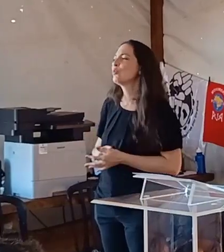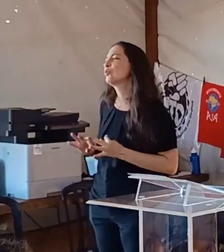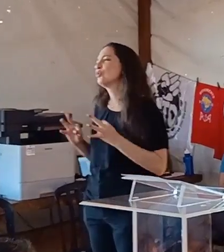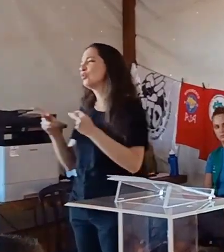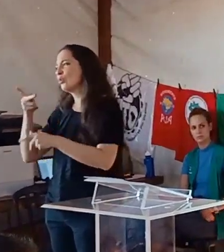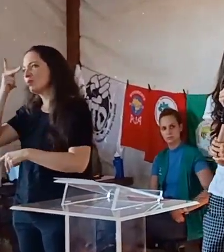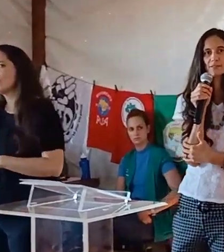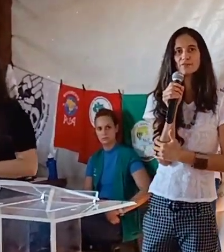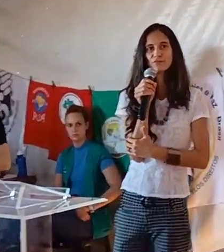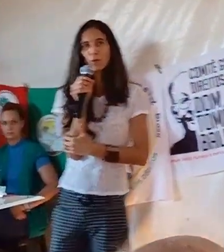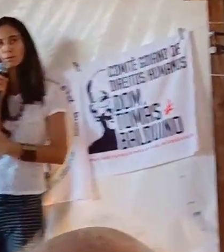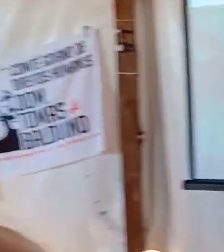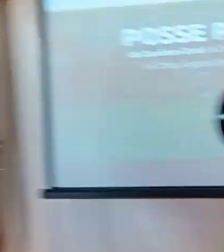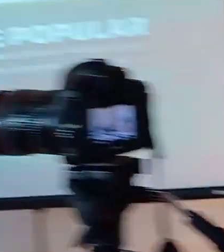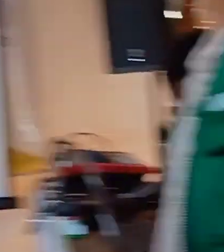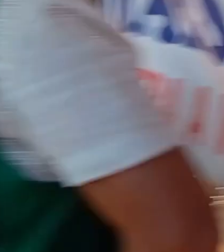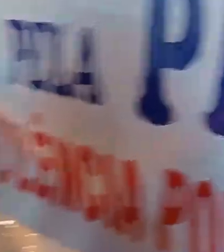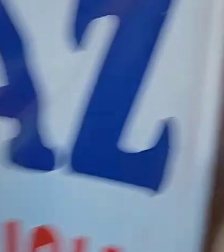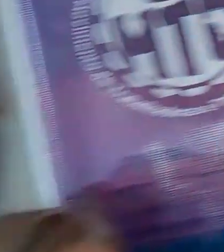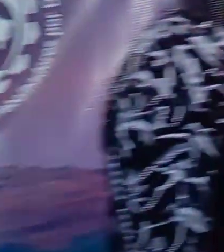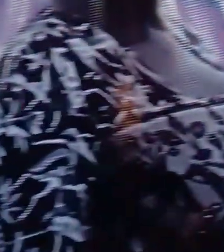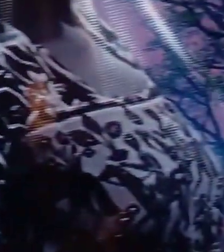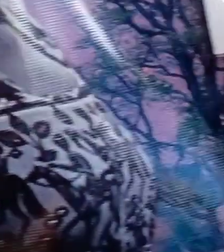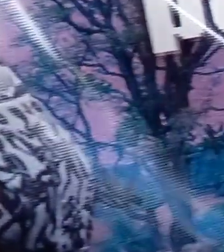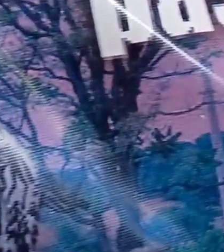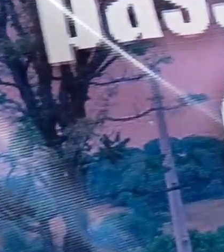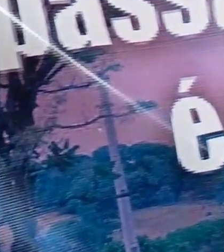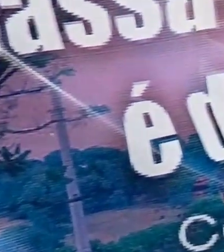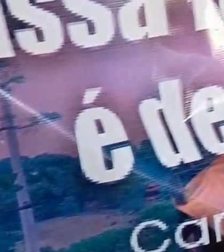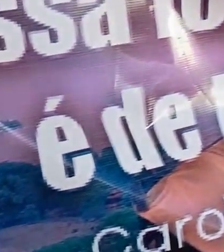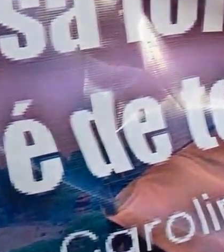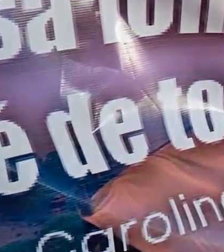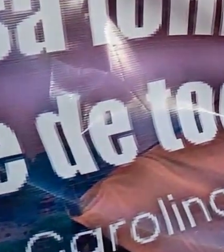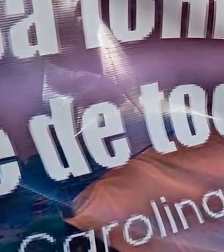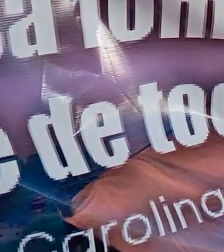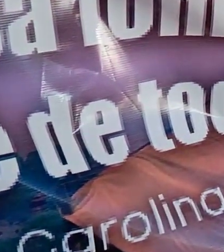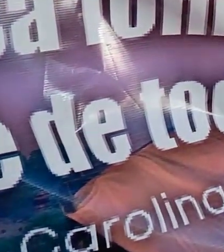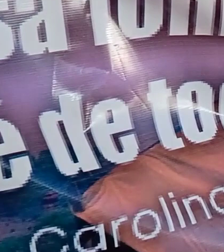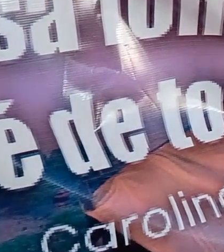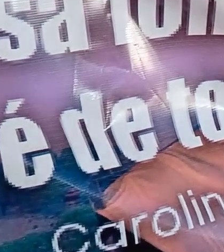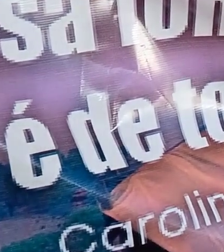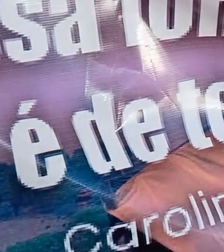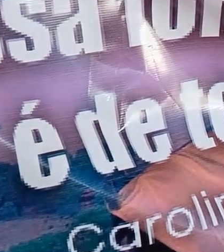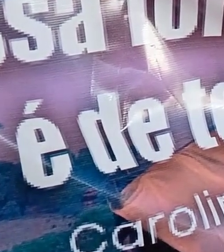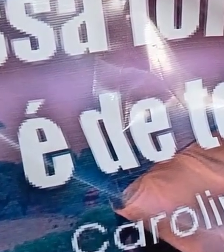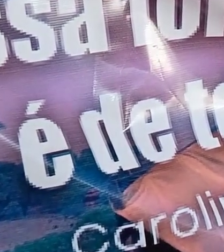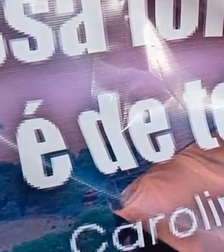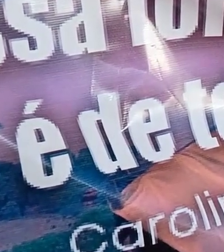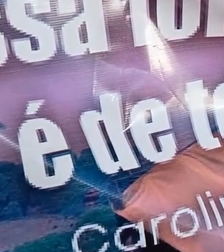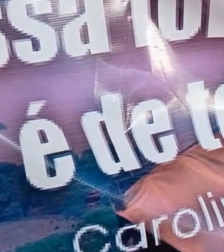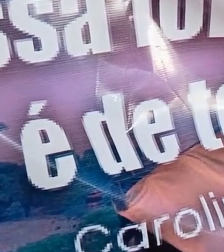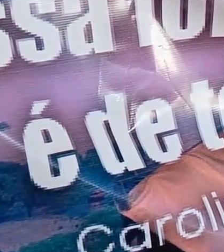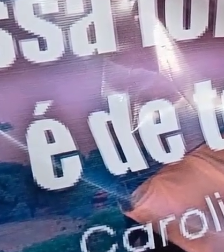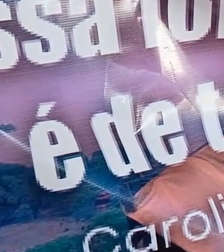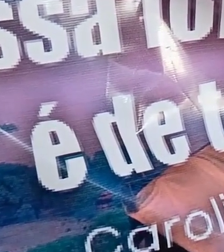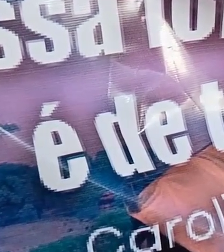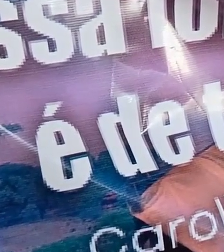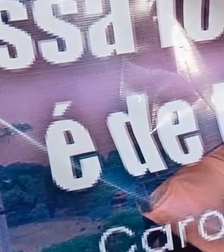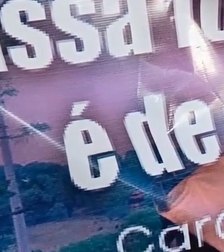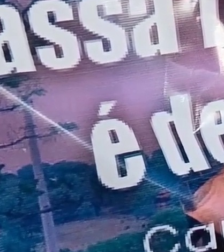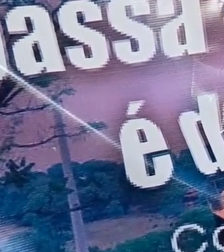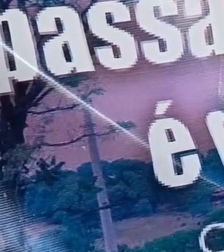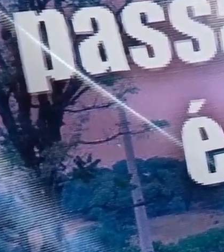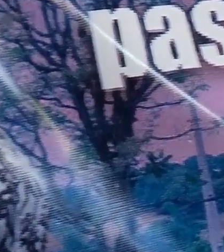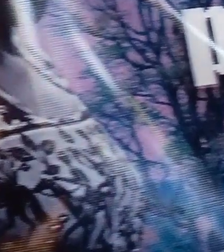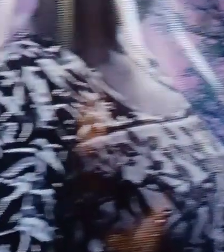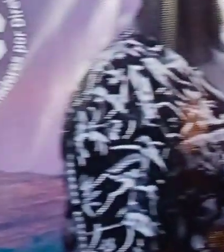uma criança passa fome, o problema é de todo mundo. Essa responsabilidade pela superação das